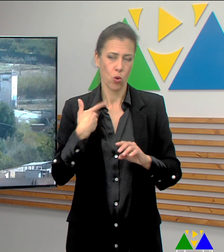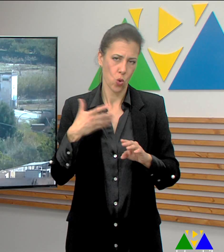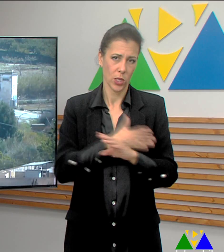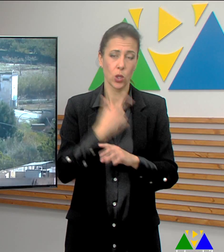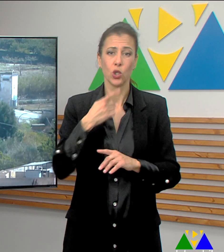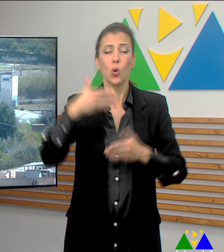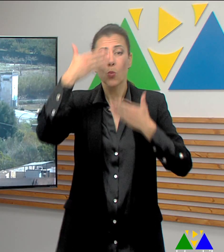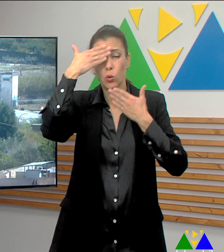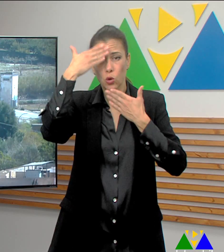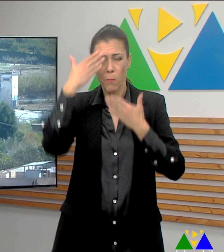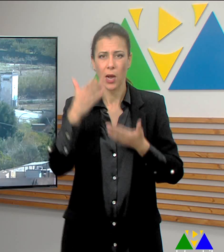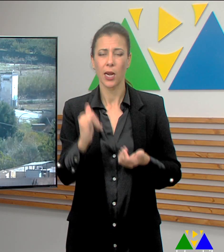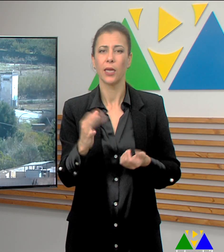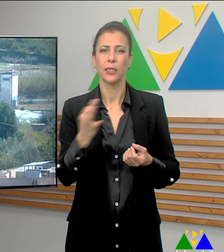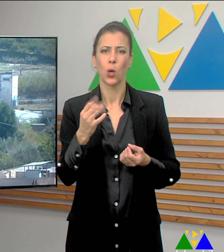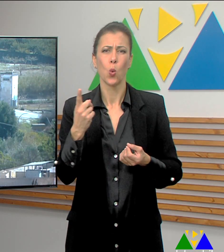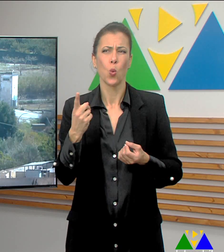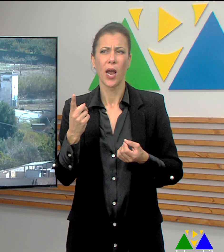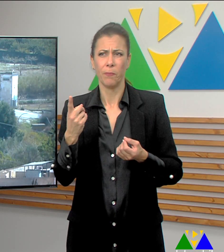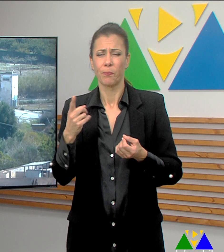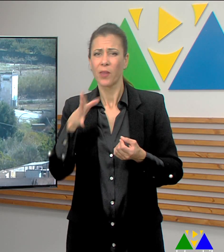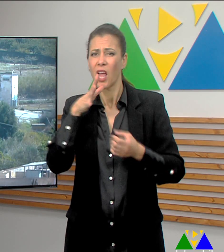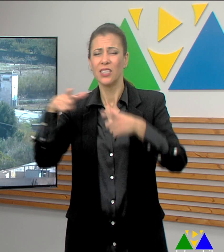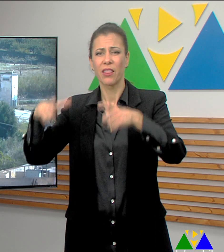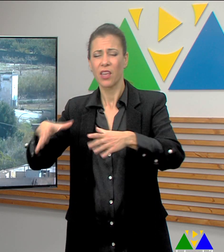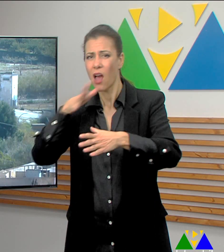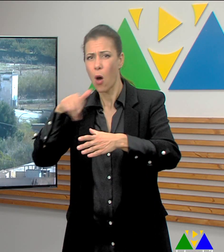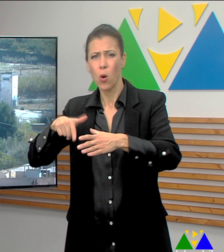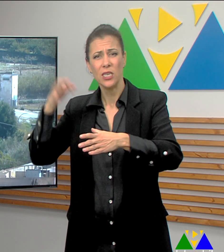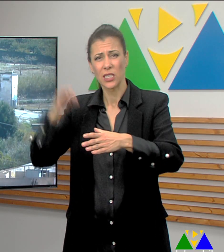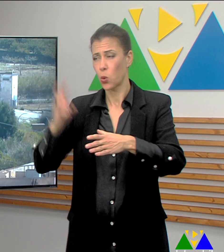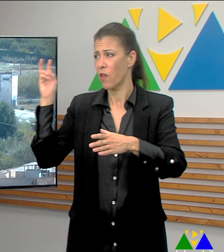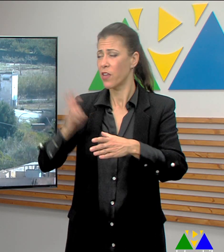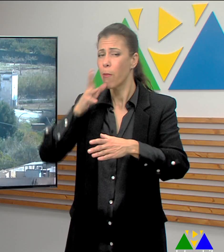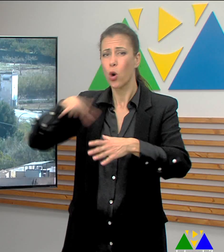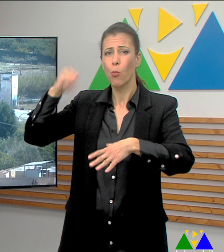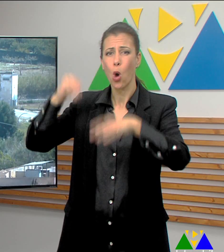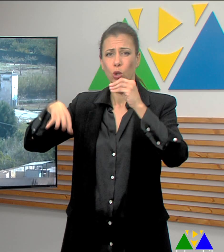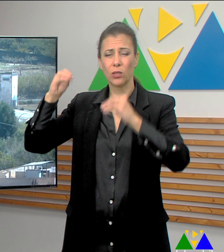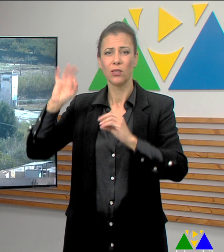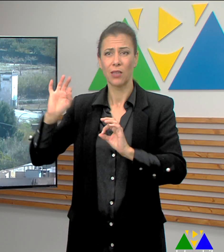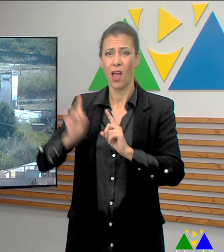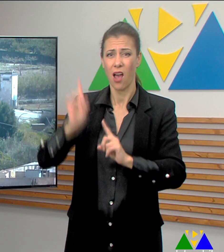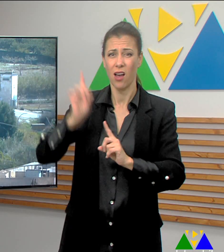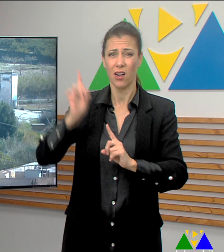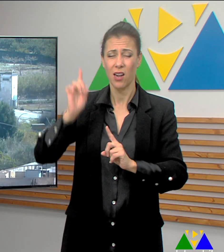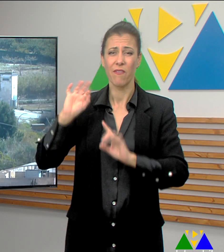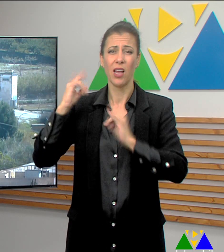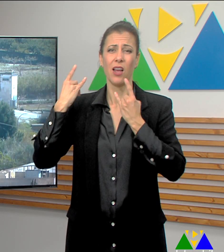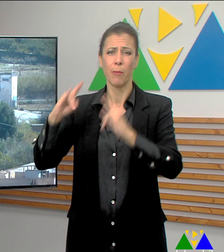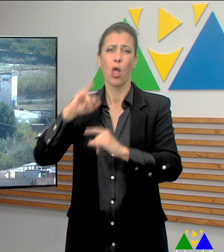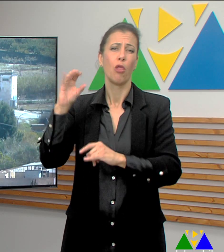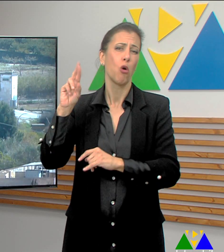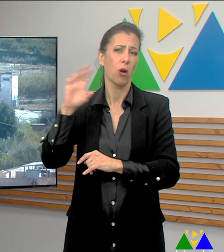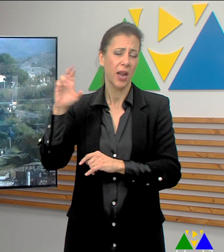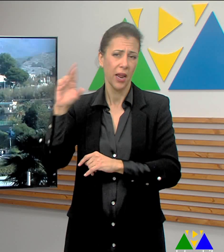los musulmanes tenían una acequia que seguramente vendría de los montes del Agua Soidar, de los montes de aquí arriba, de la Rambla de las Torreras